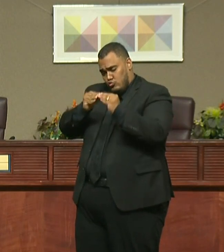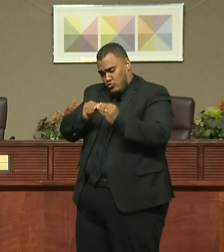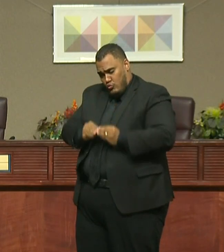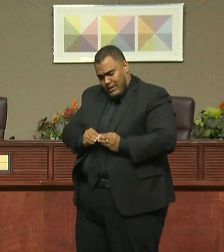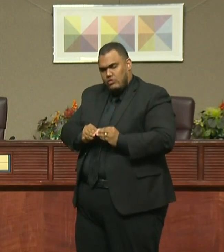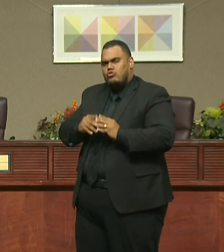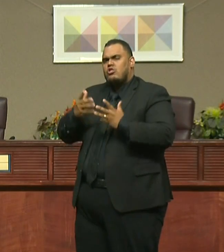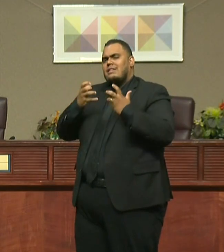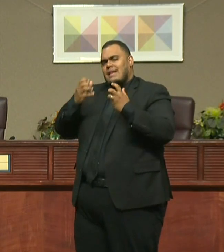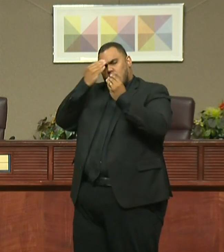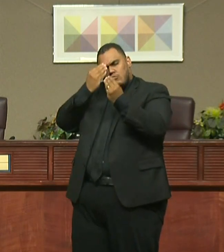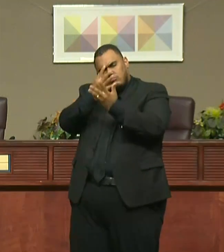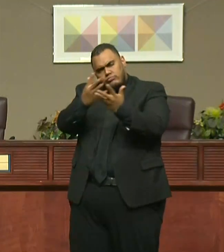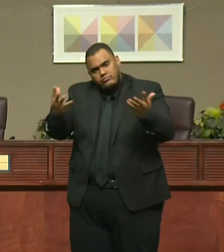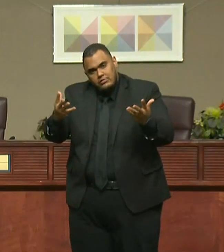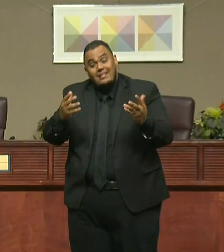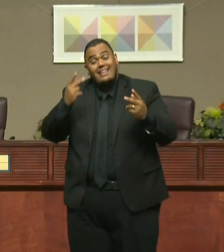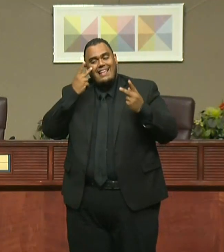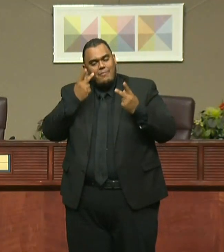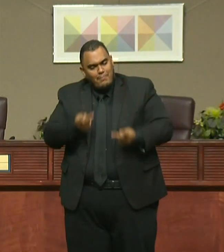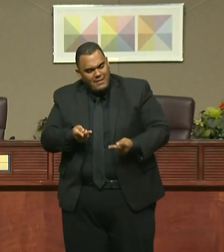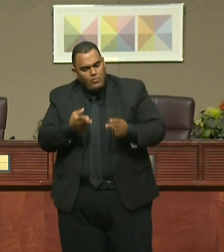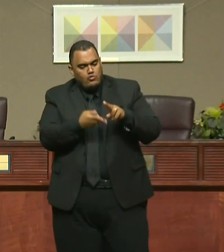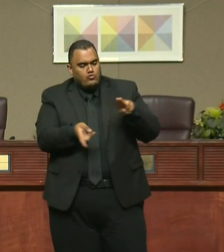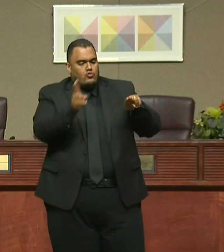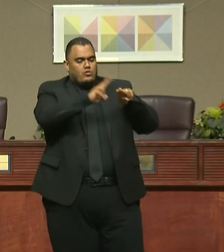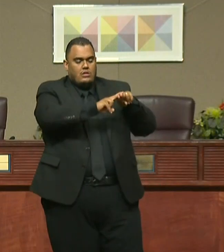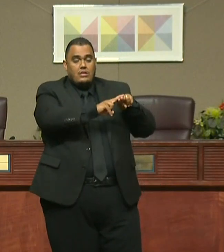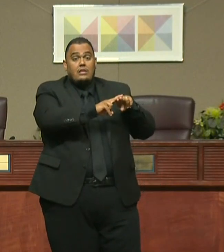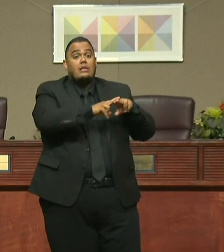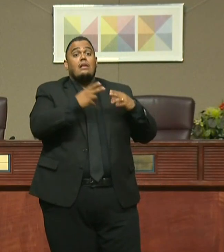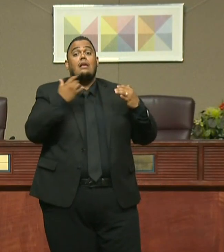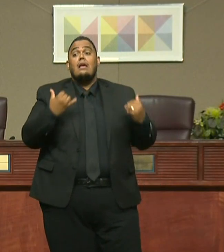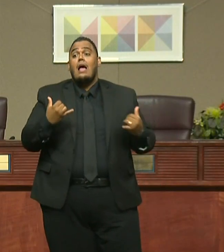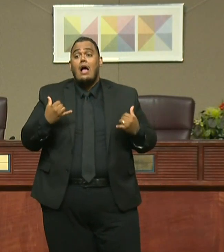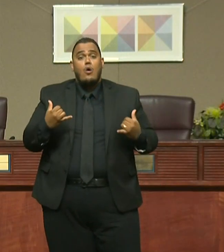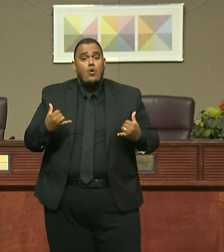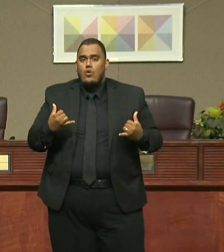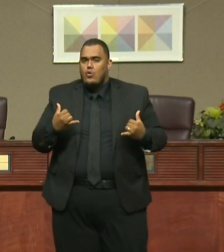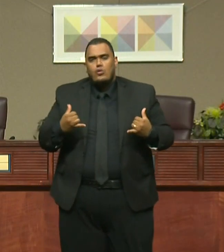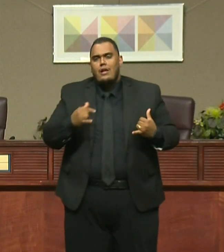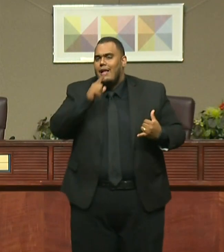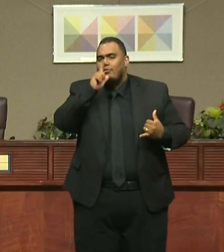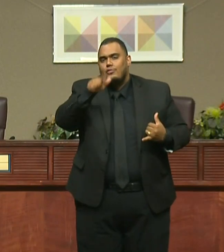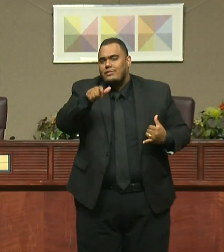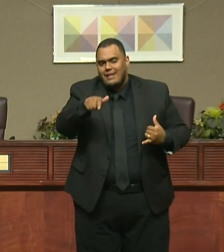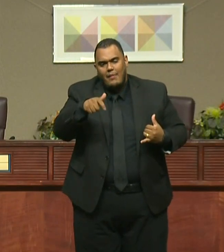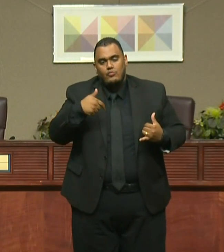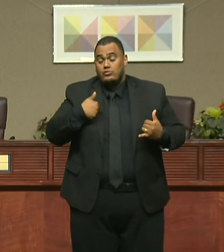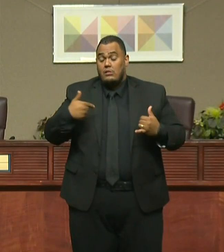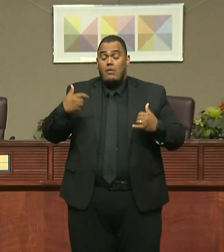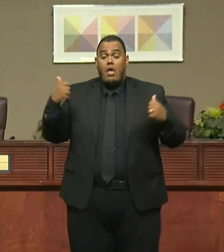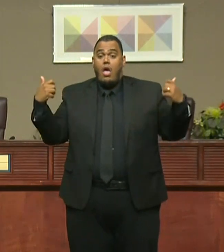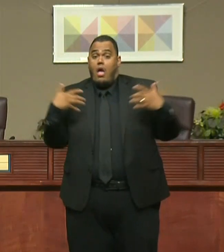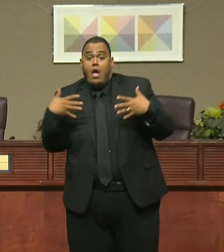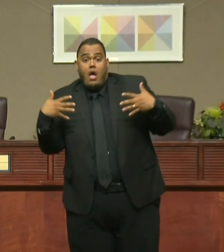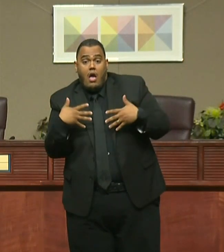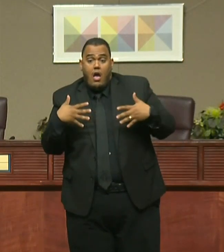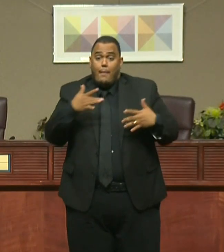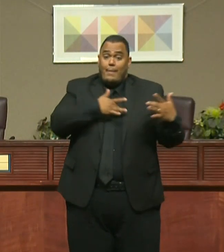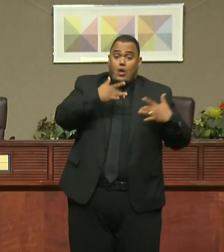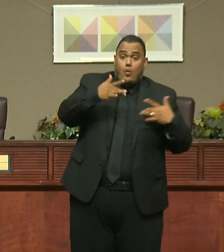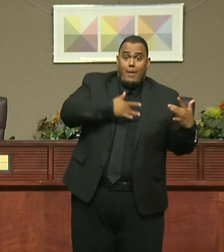Yo no creo que haya necesidad de alarmarse en el sentido de que estamos donde estábamos hace 4, 5, 6